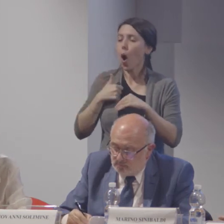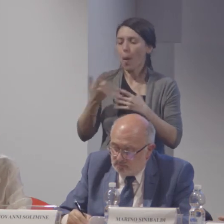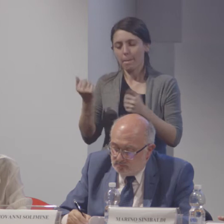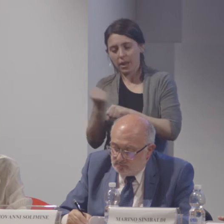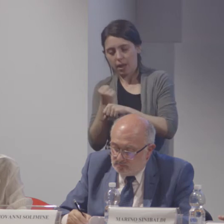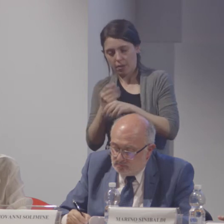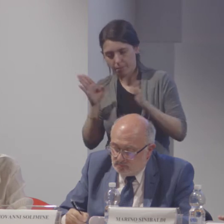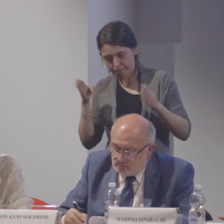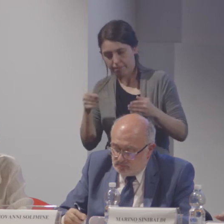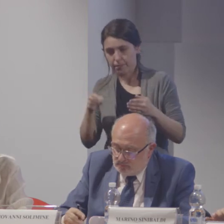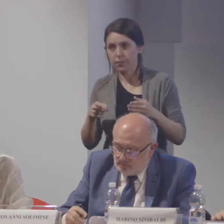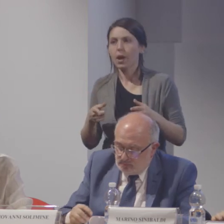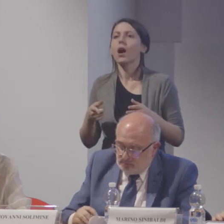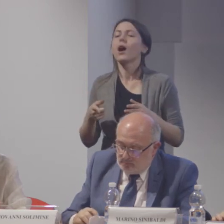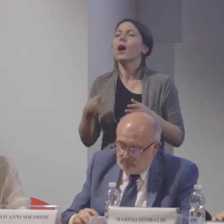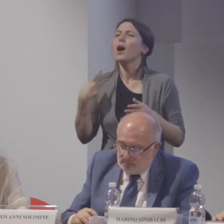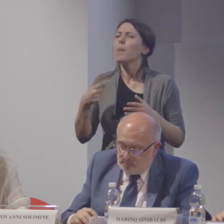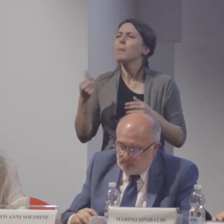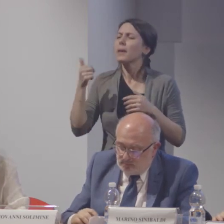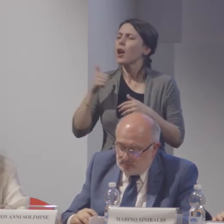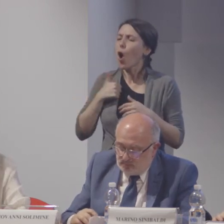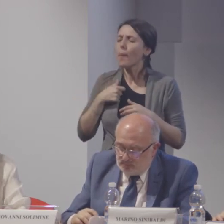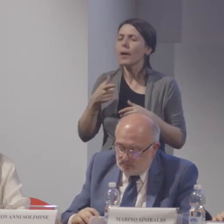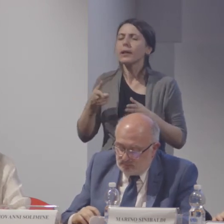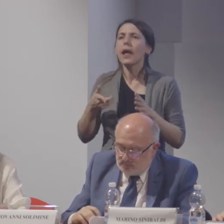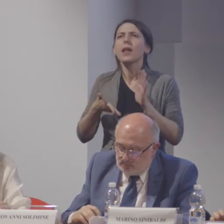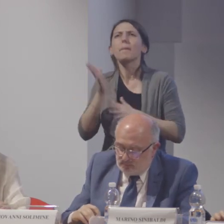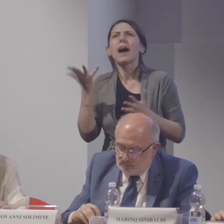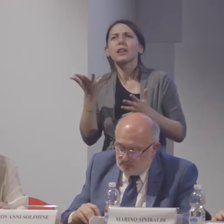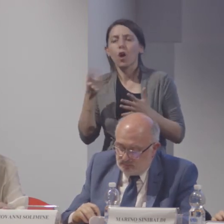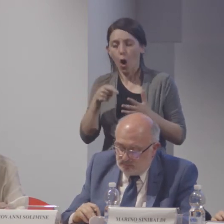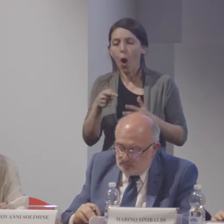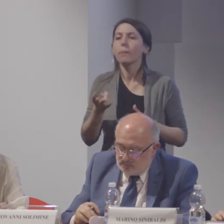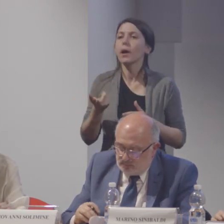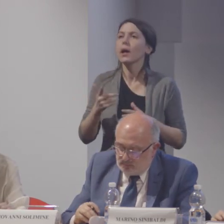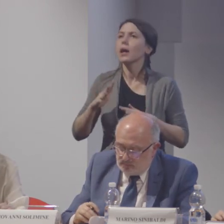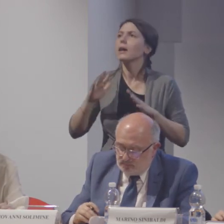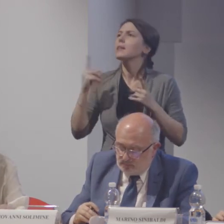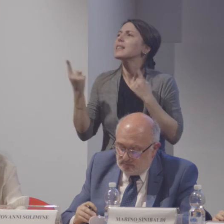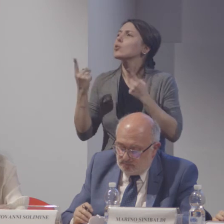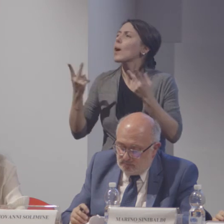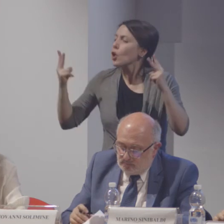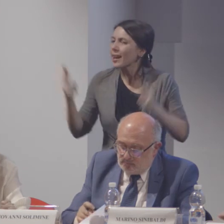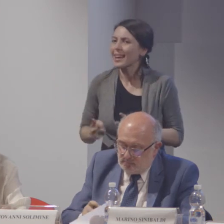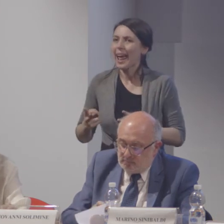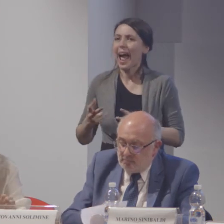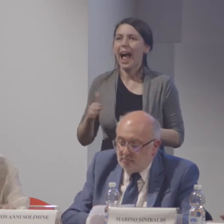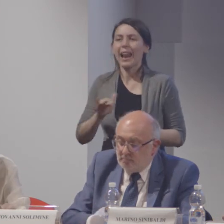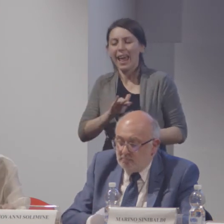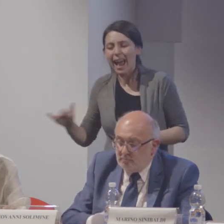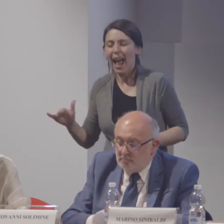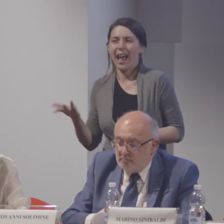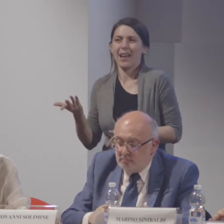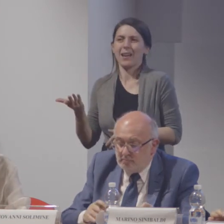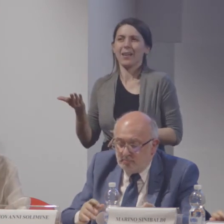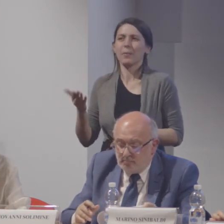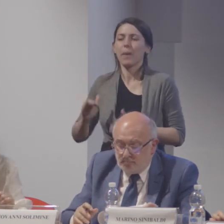dalle situazioni concrete in cui oggi crescono i bambini e i ragazzi. Una scuola